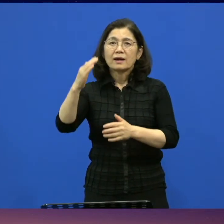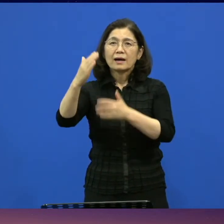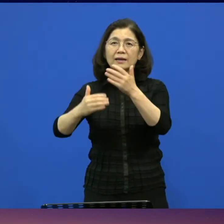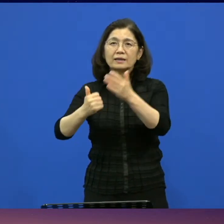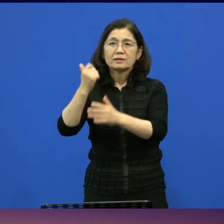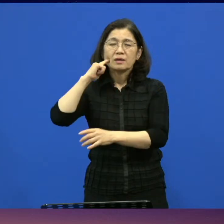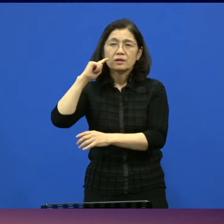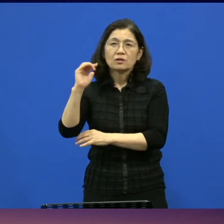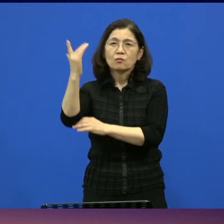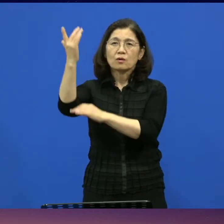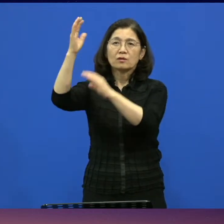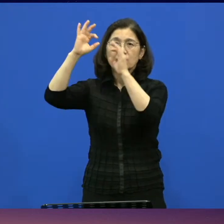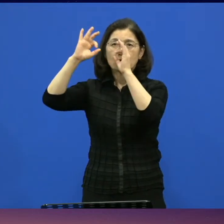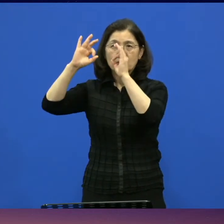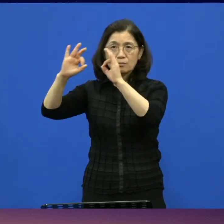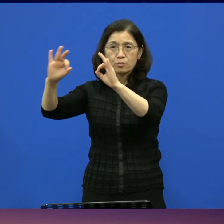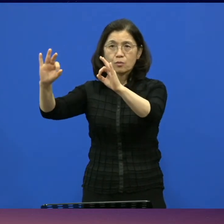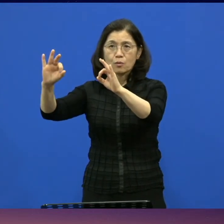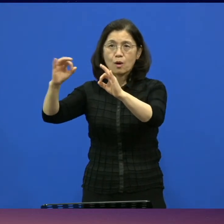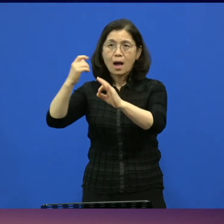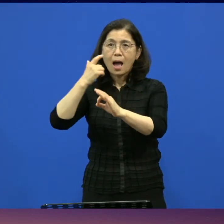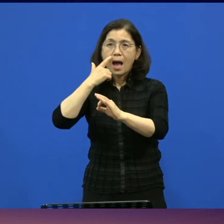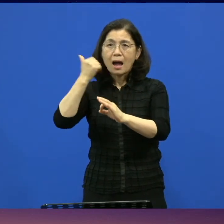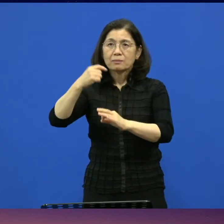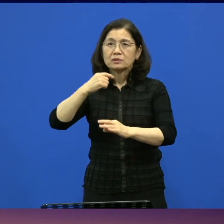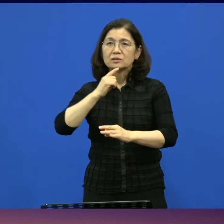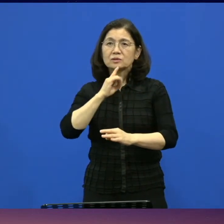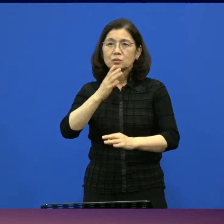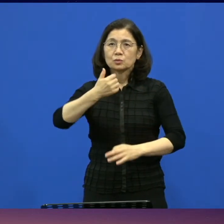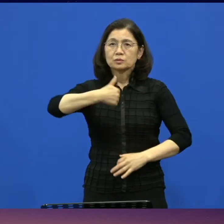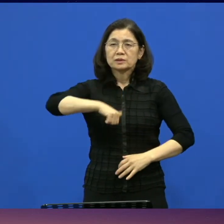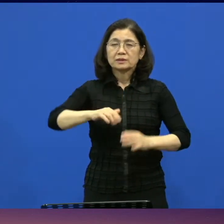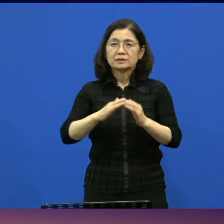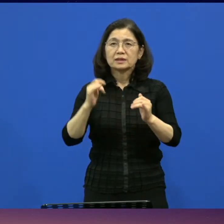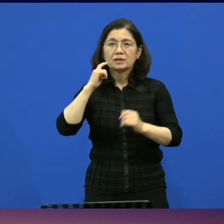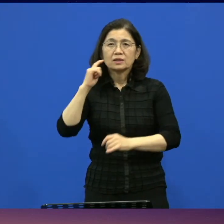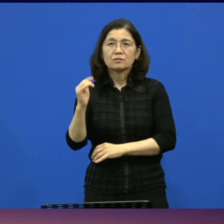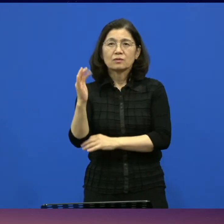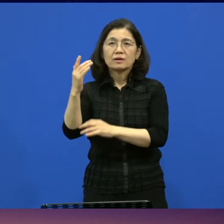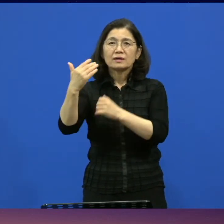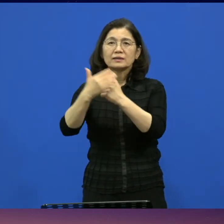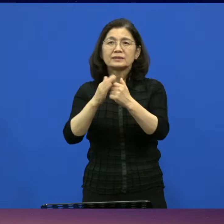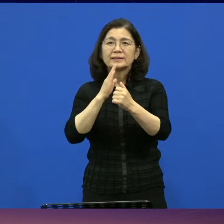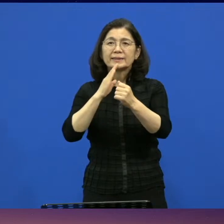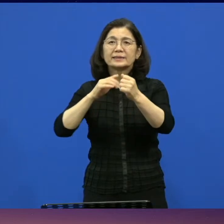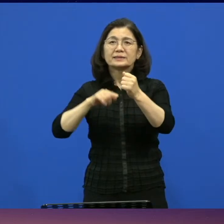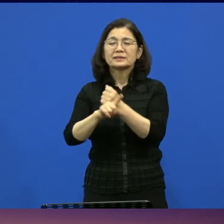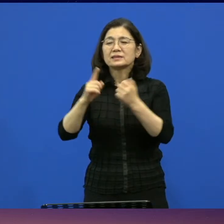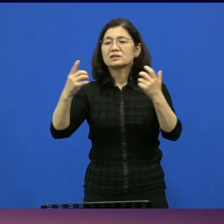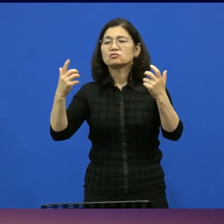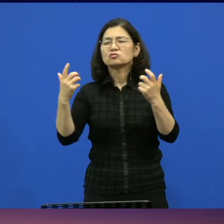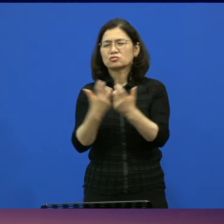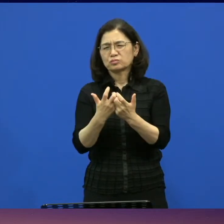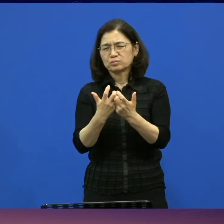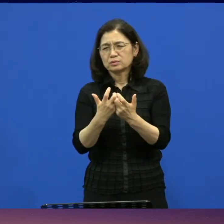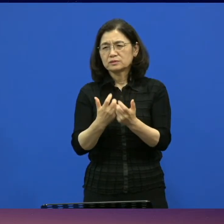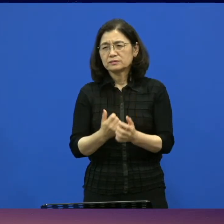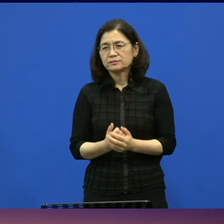영광을 보니. 아버지의 독생자의 영광이요 은혜와 진리가 충만하더라.